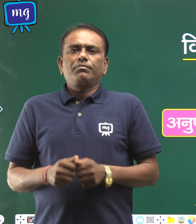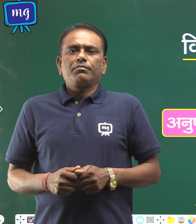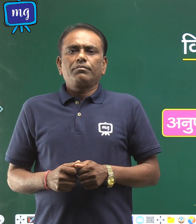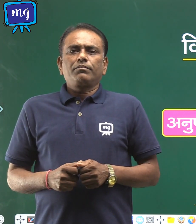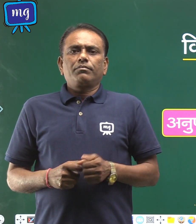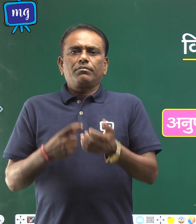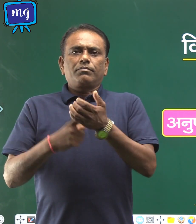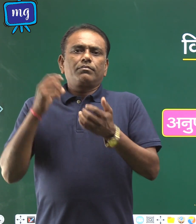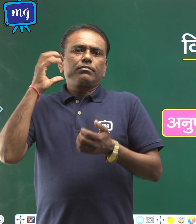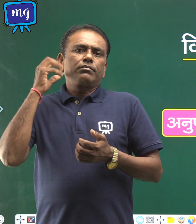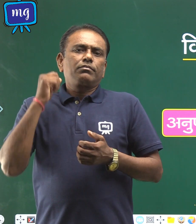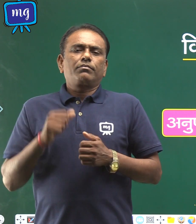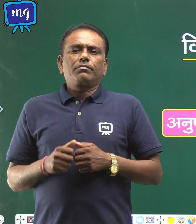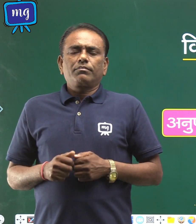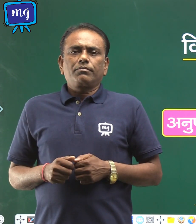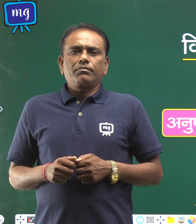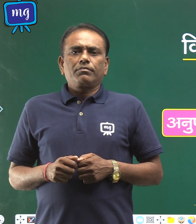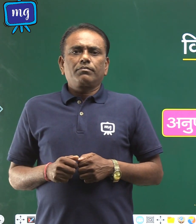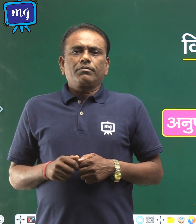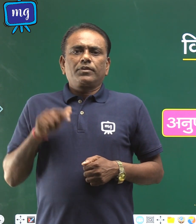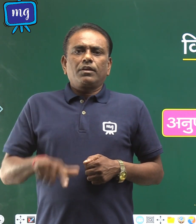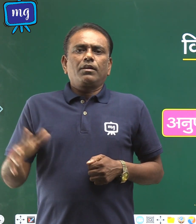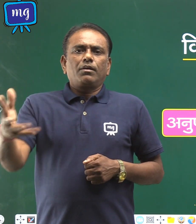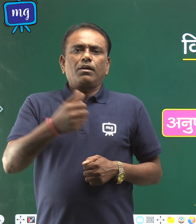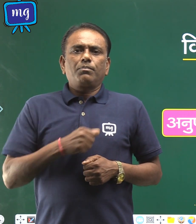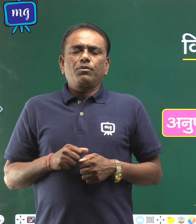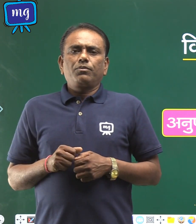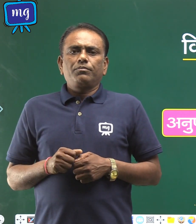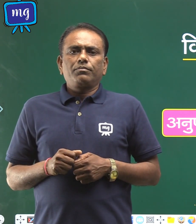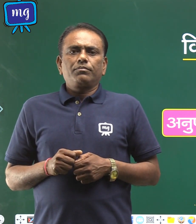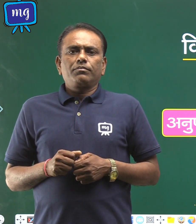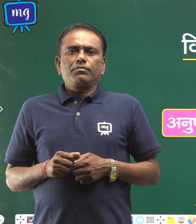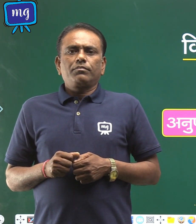हैं रमेश चंद जी बैरवा। आज हम आपको